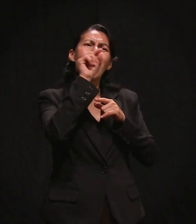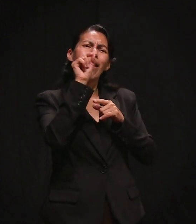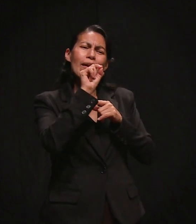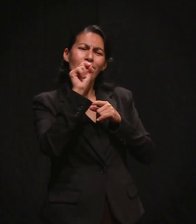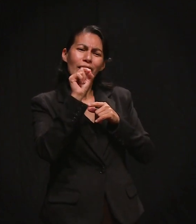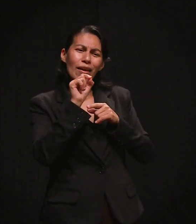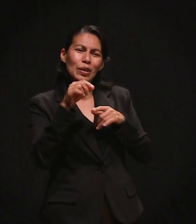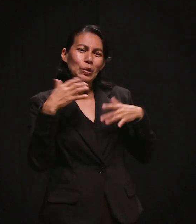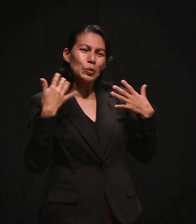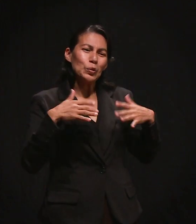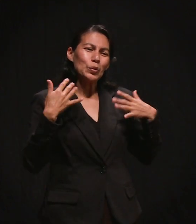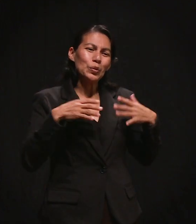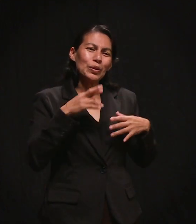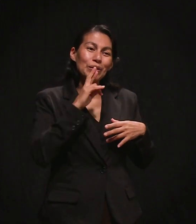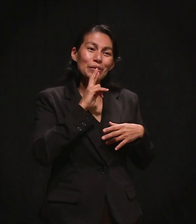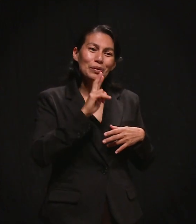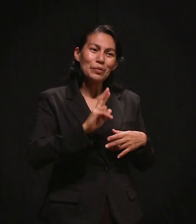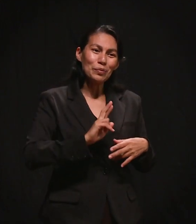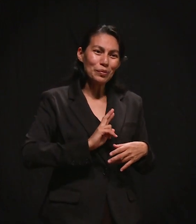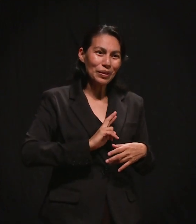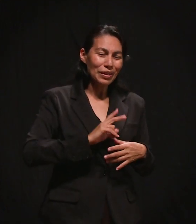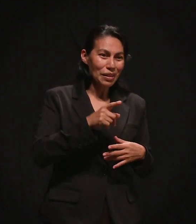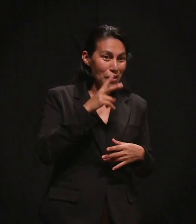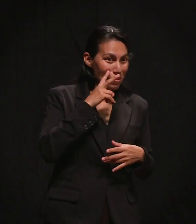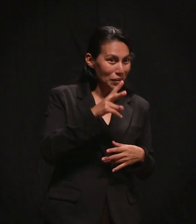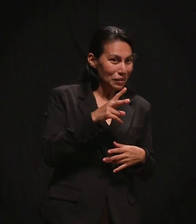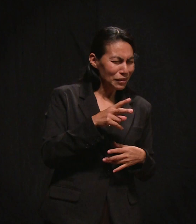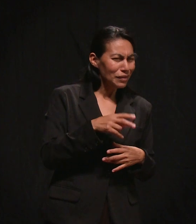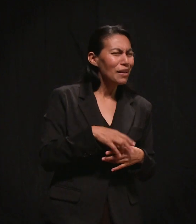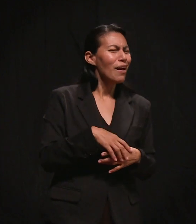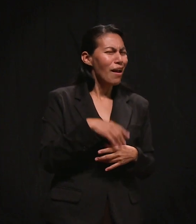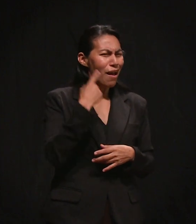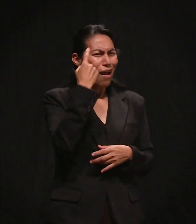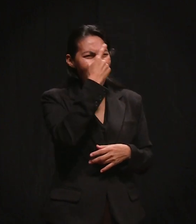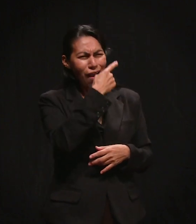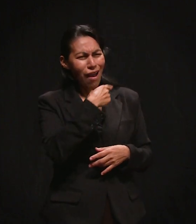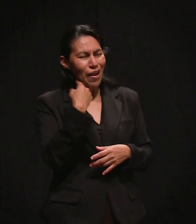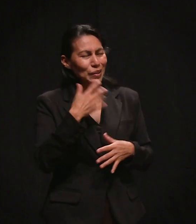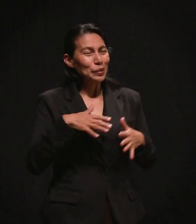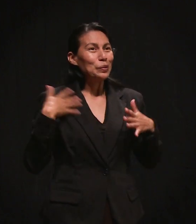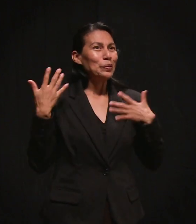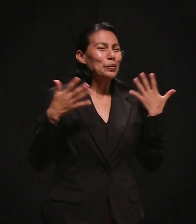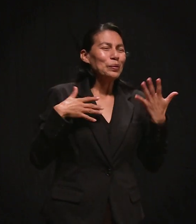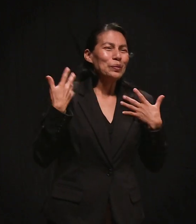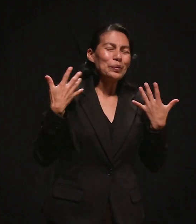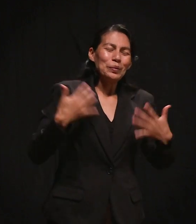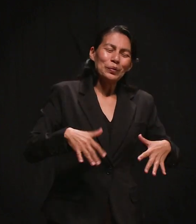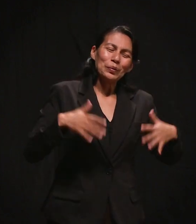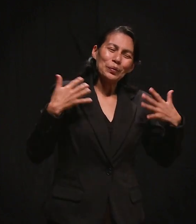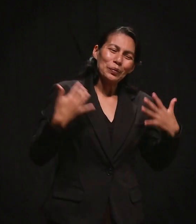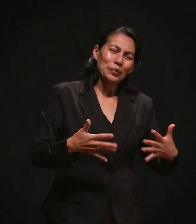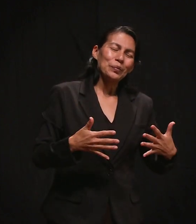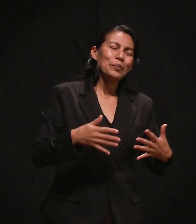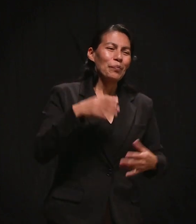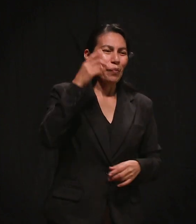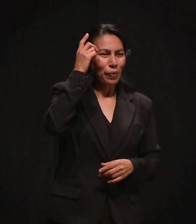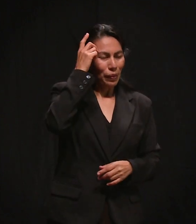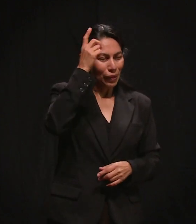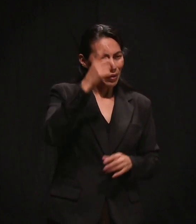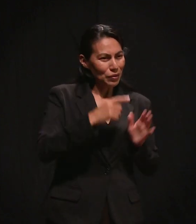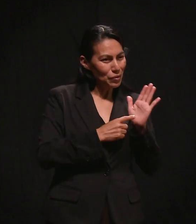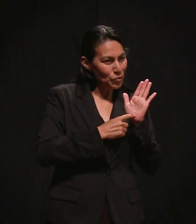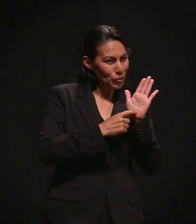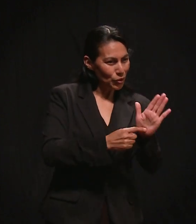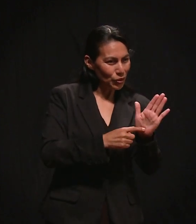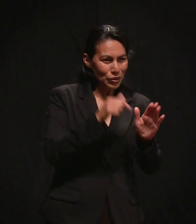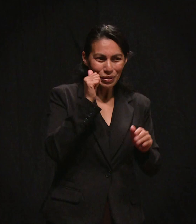respuesta. Y el gozo, porque se te ve en el rostro, de que Dios te manifestó que estaría